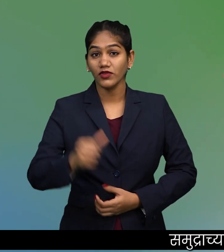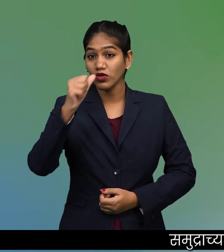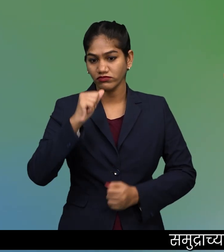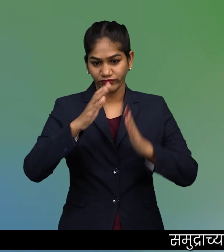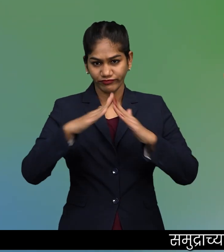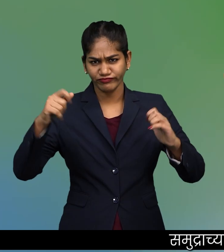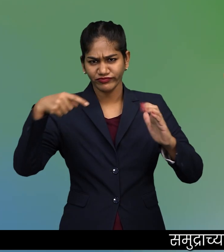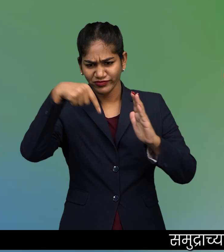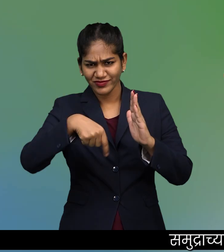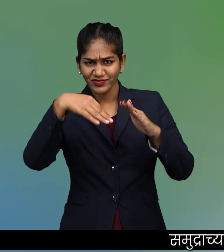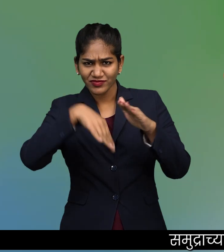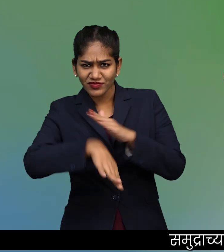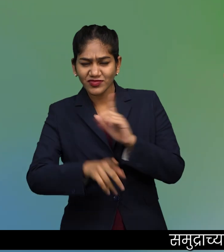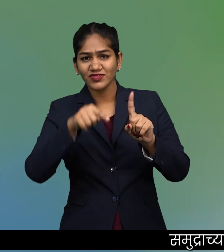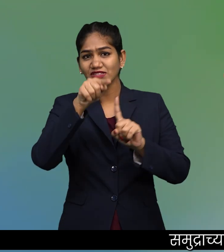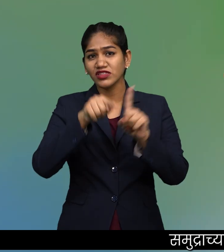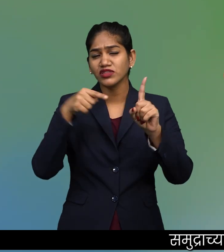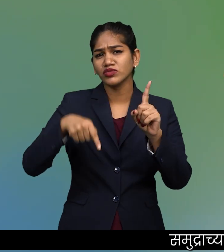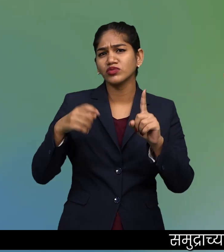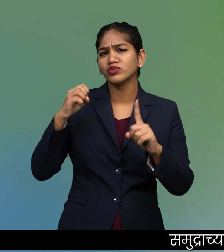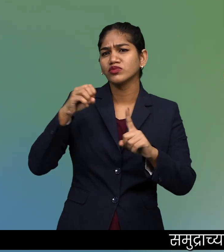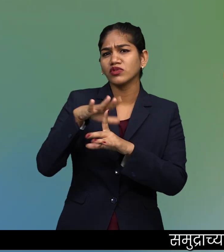समुद्राच्या तापमानावर अक्षांश,